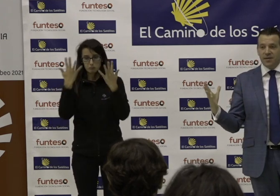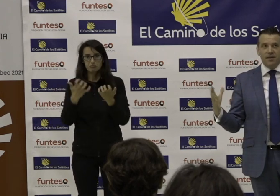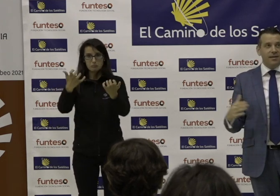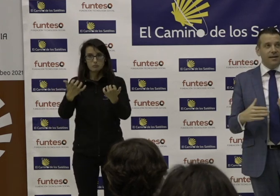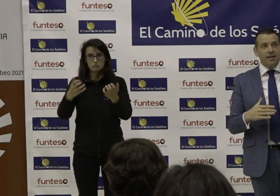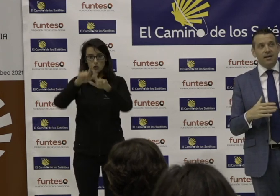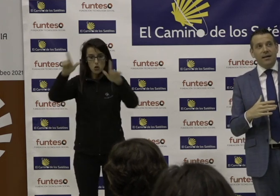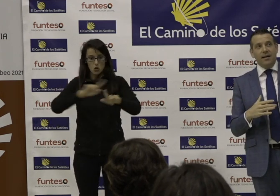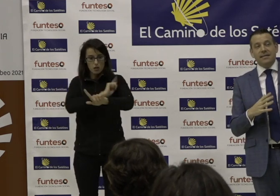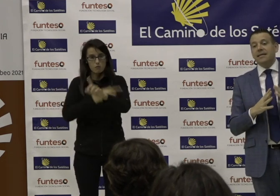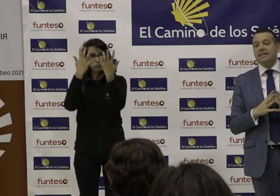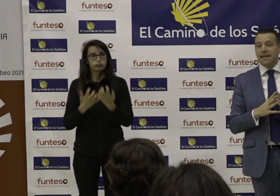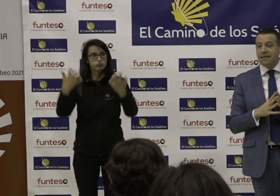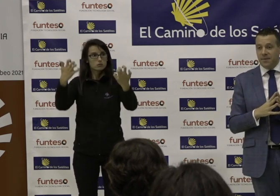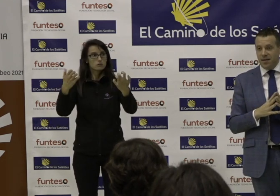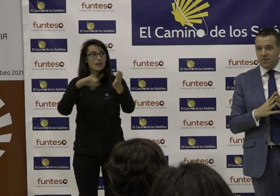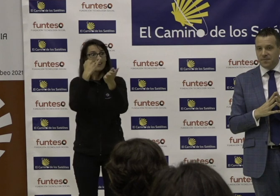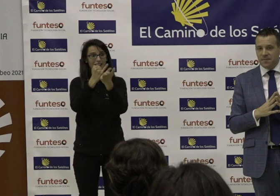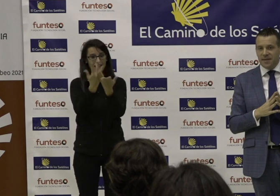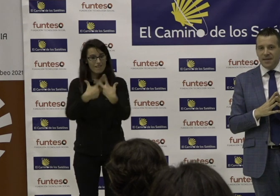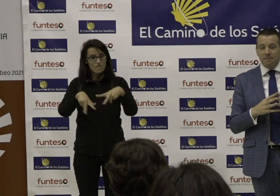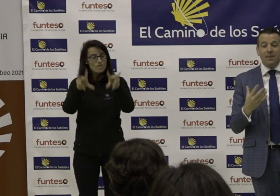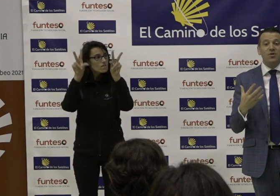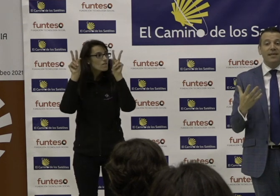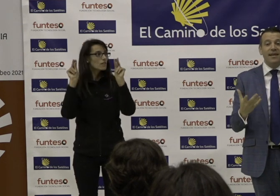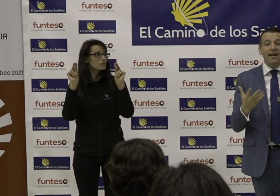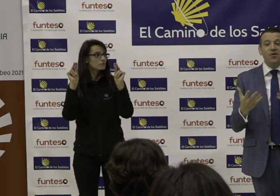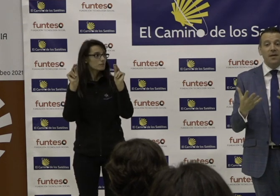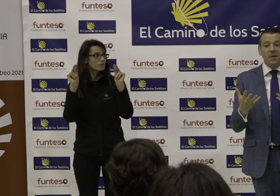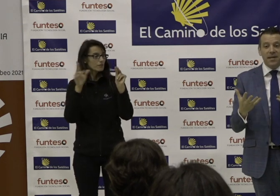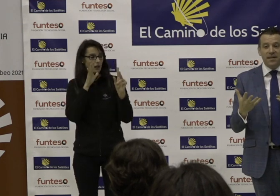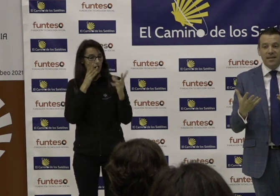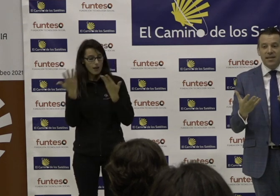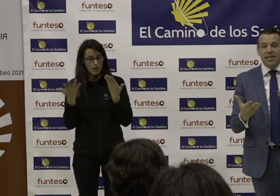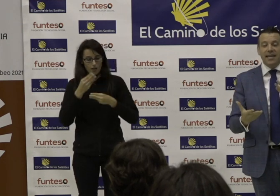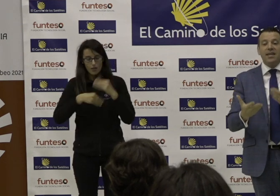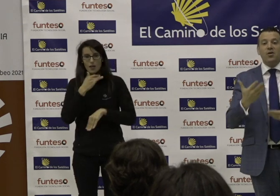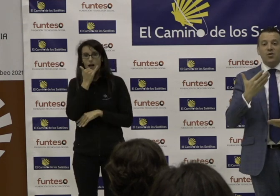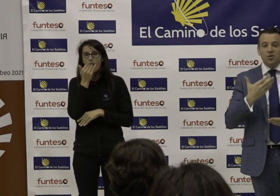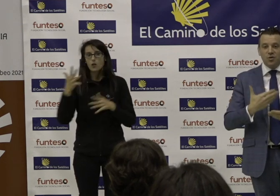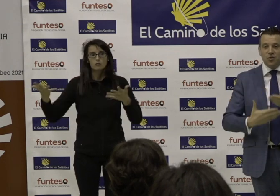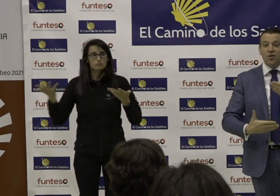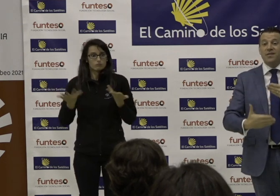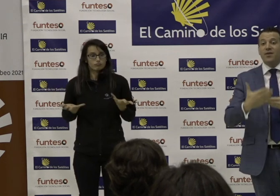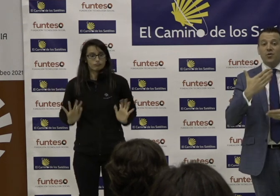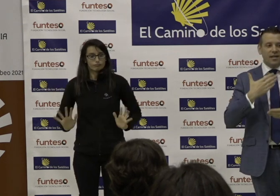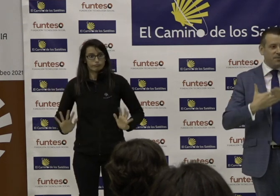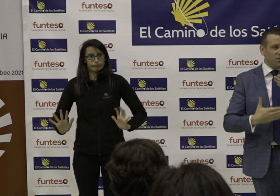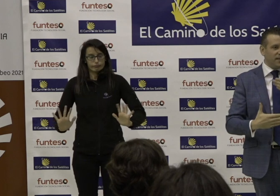pabellón, las clases se han terminado, vamos a hacer algo que vibre y que quede con nosotros